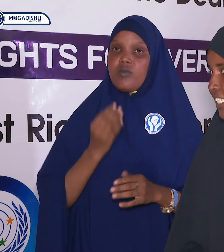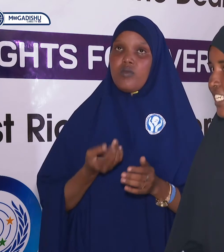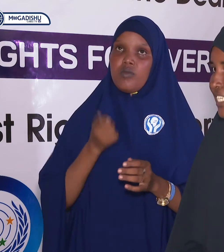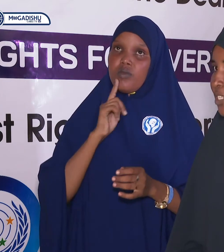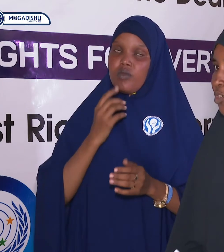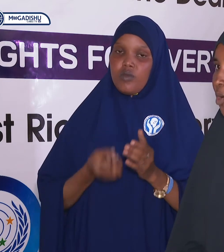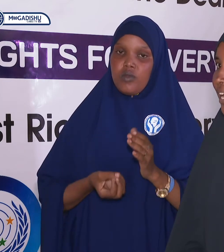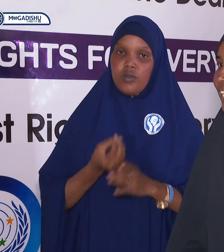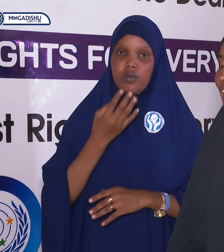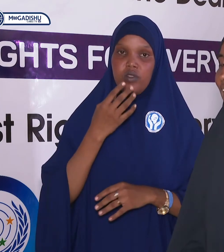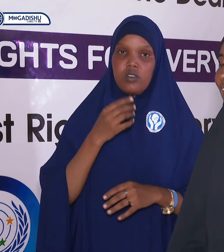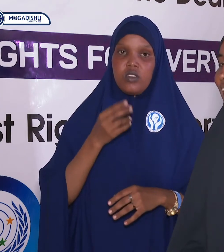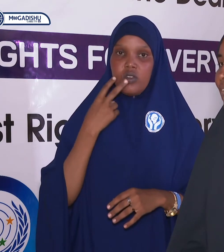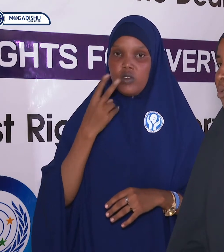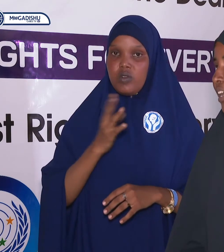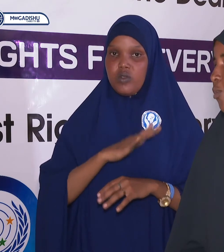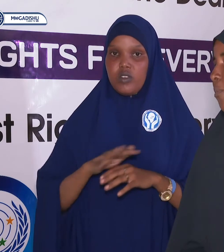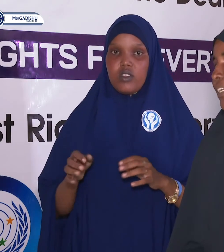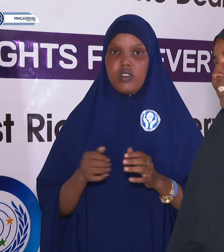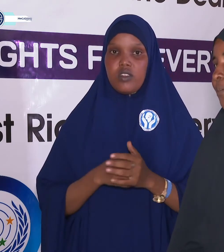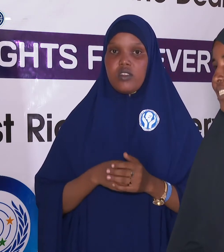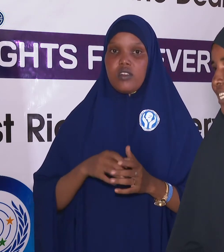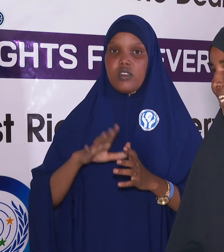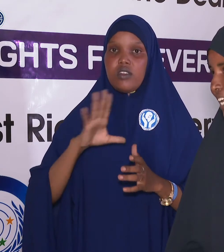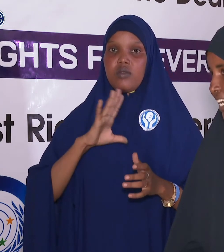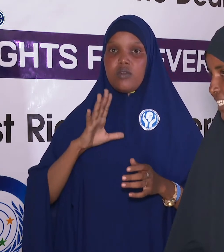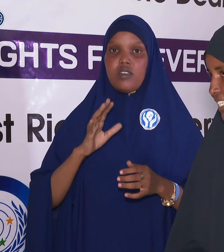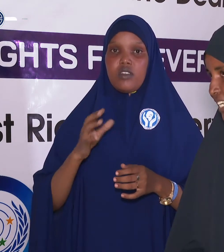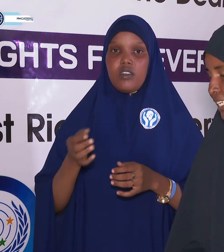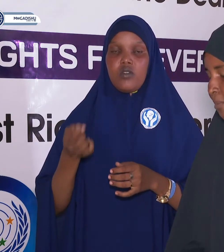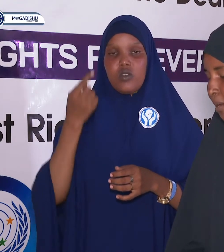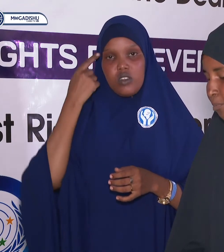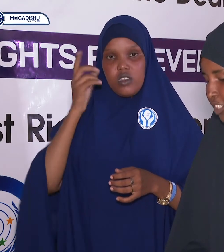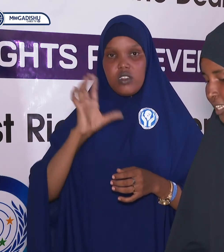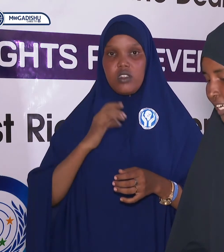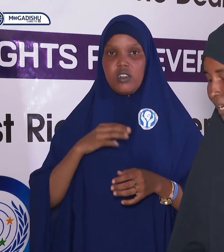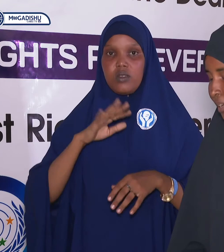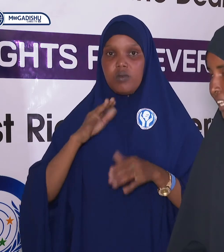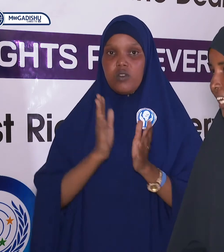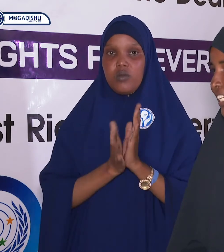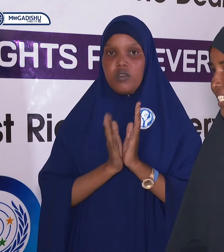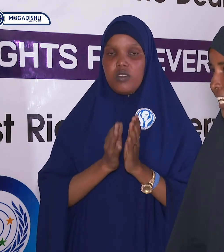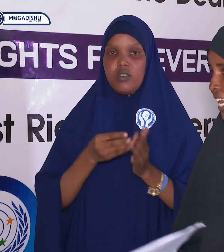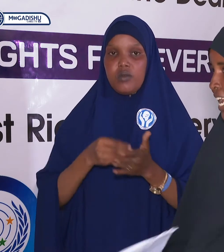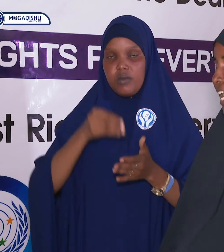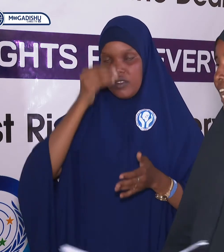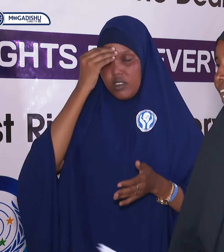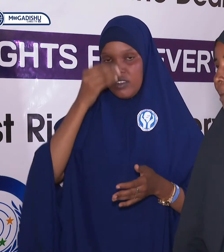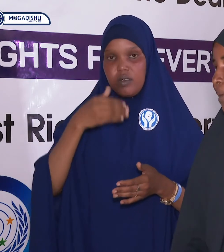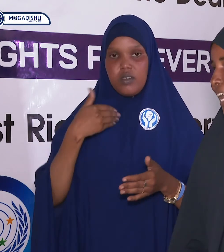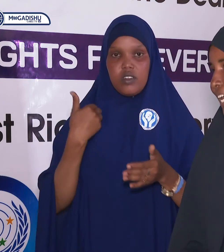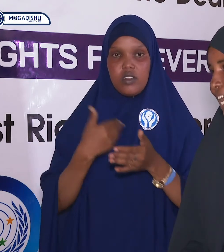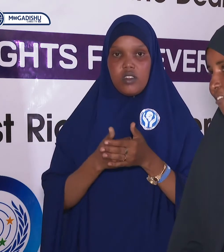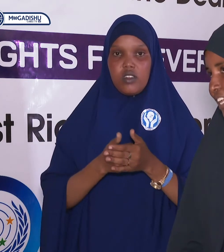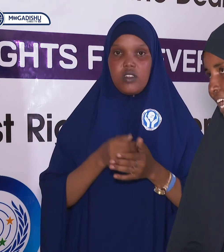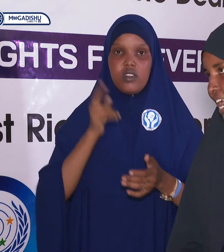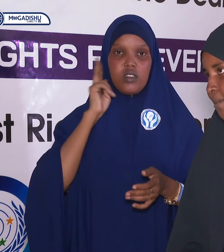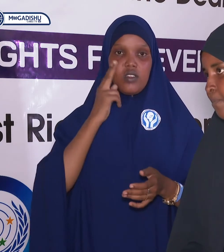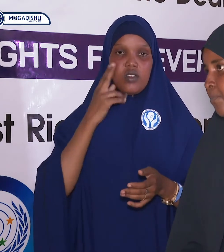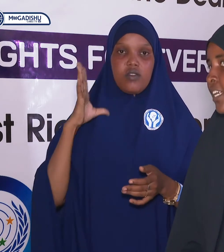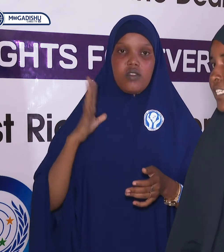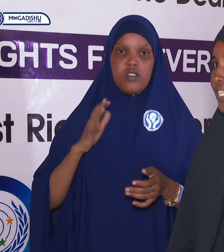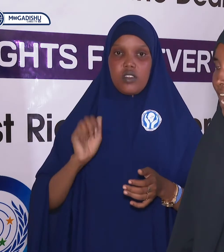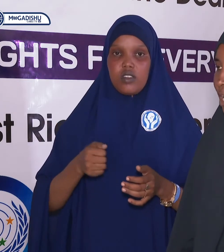u arkin higsiga koowaad ee aan leenahna waa in waxbarashada mastern aan gaarsiina dhammaan bulshada qeybeed kalagudsan ee maqalka naafada